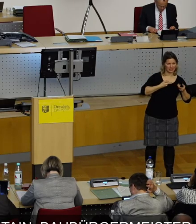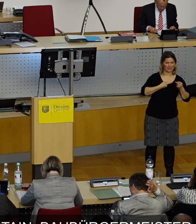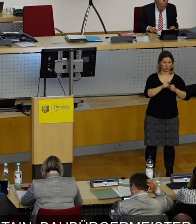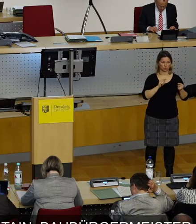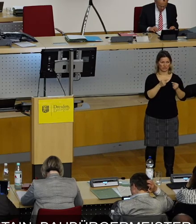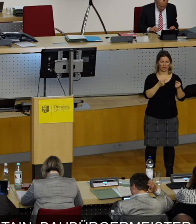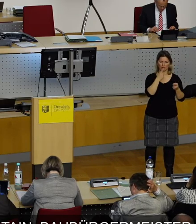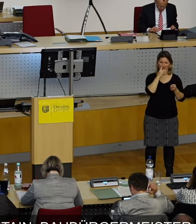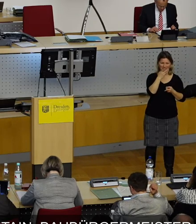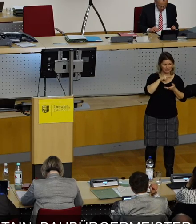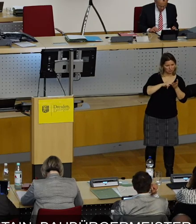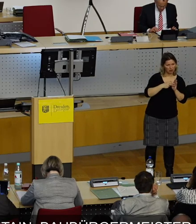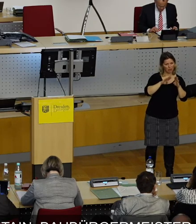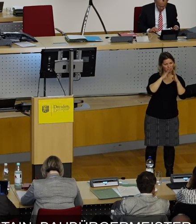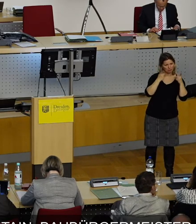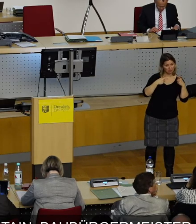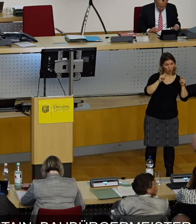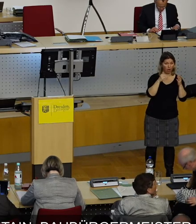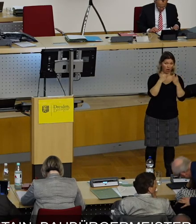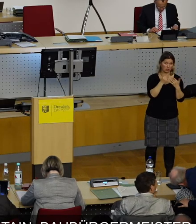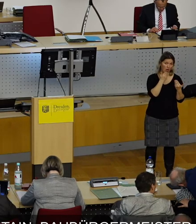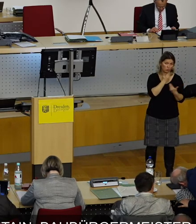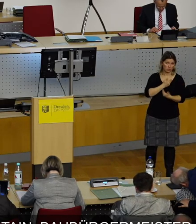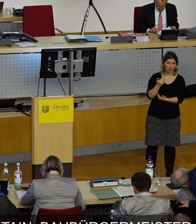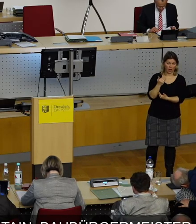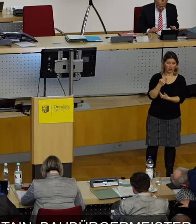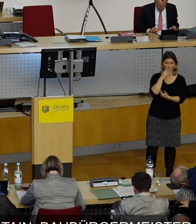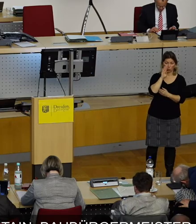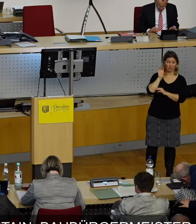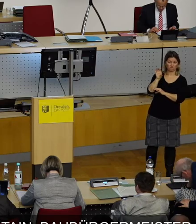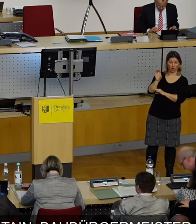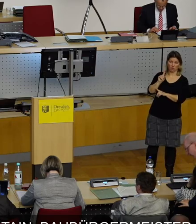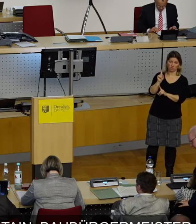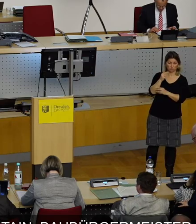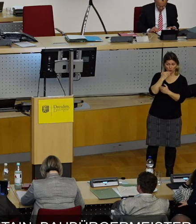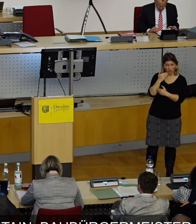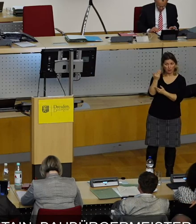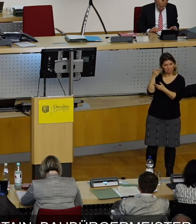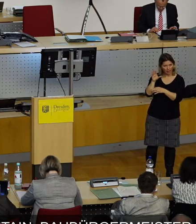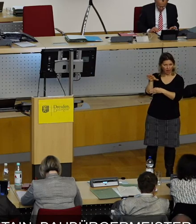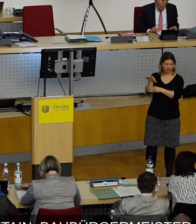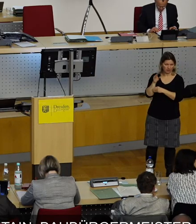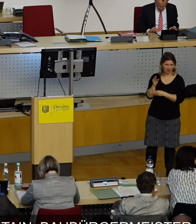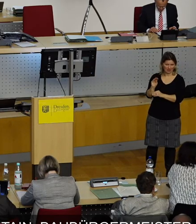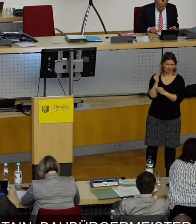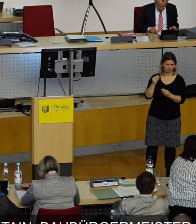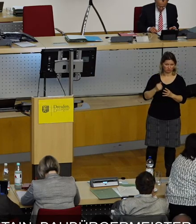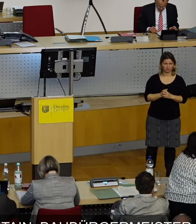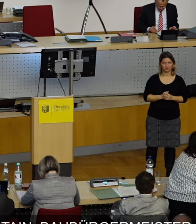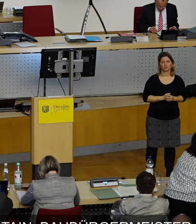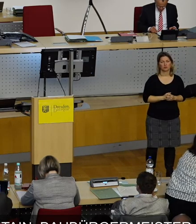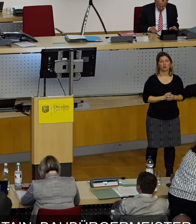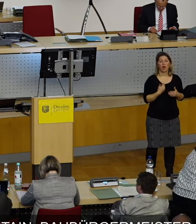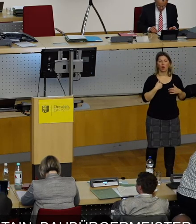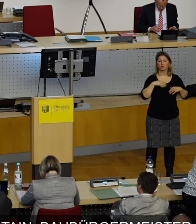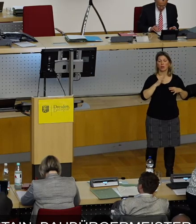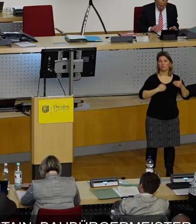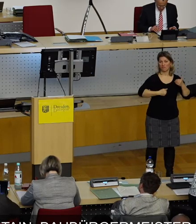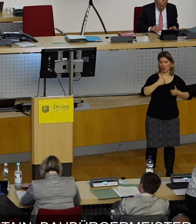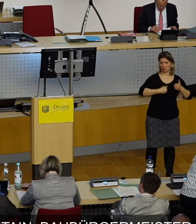da muss man einfach mal Dankeschön sagen und nicht immer nur Vorwürfe machen. Wir machen Wettbewerbe in einem erheblich